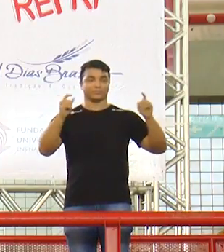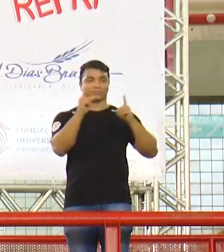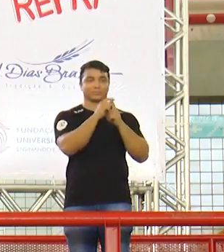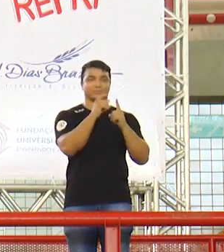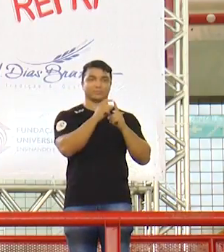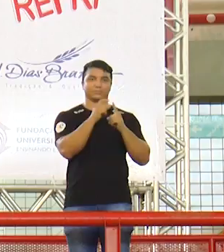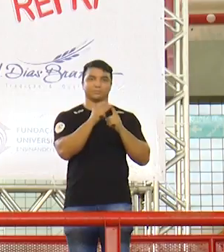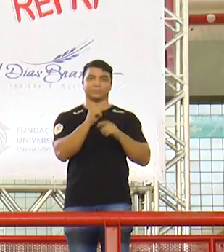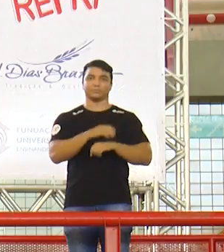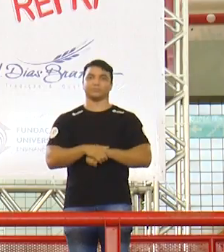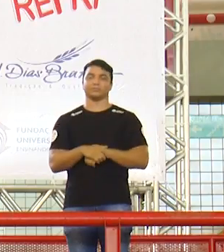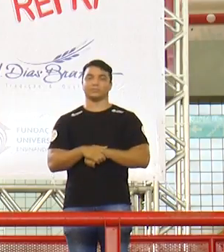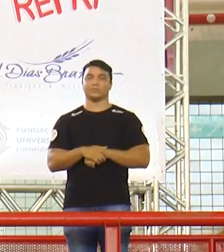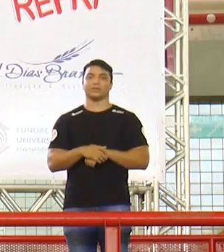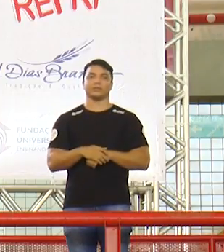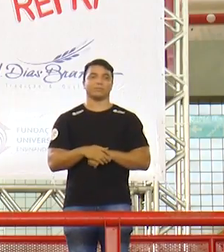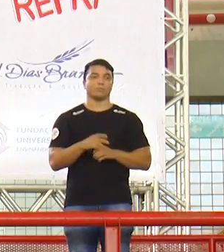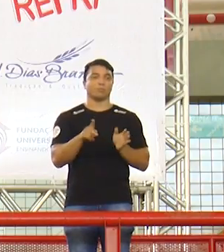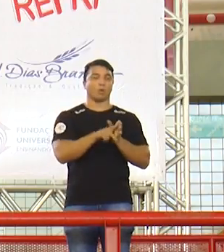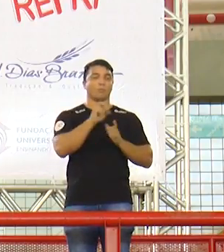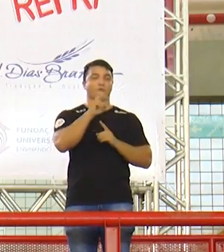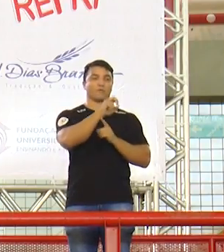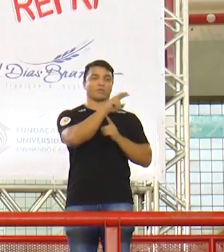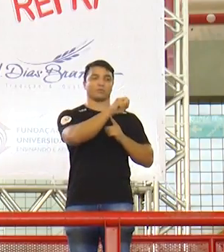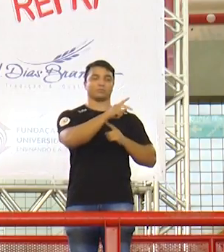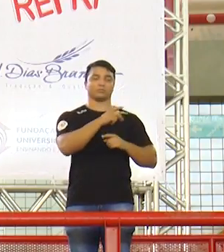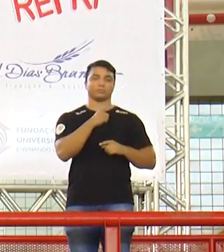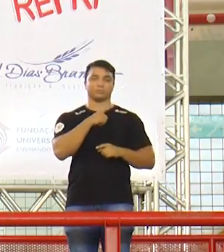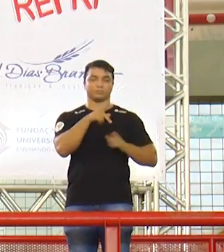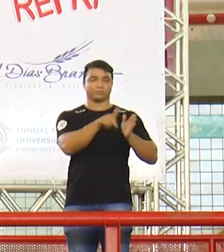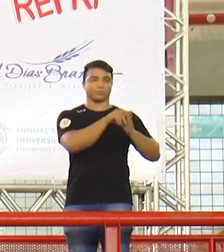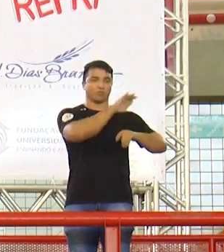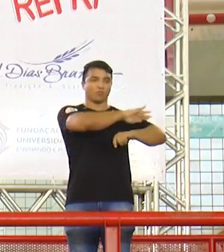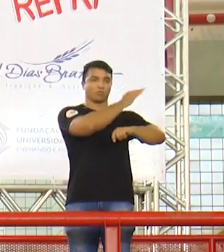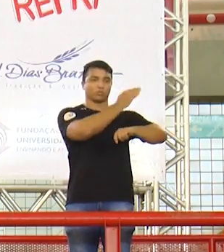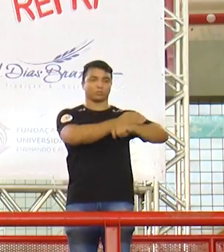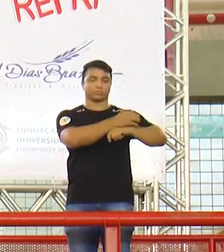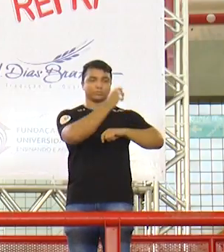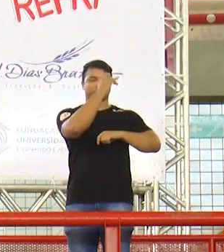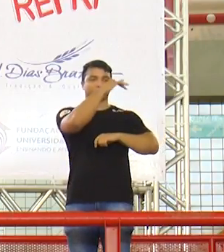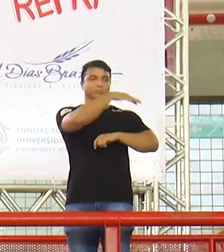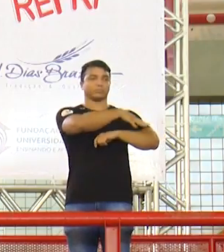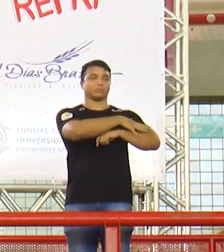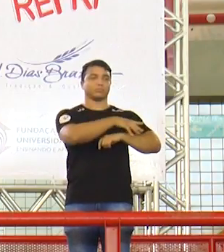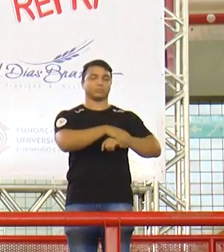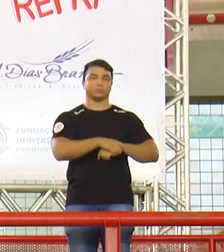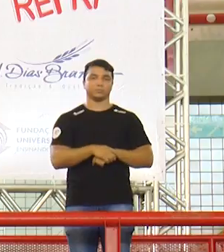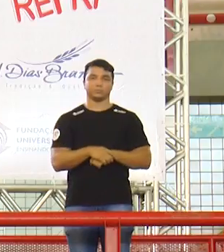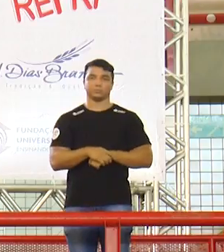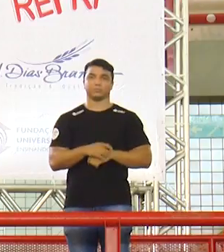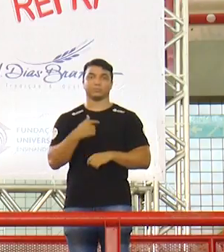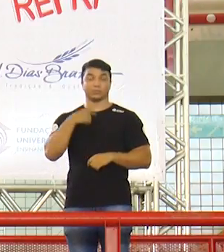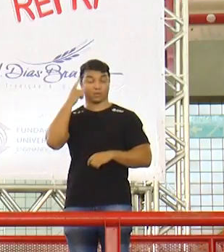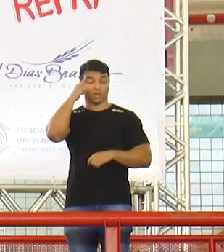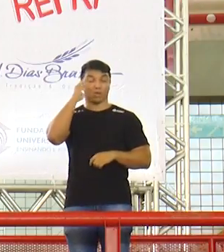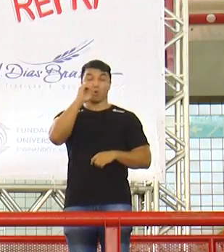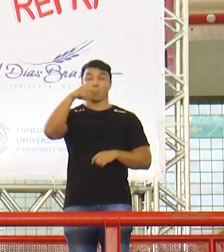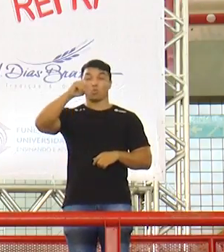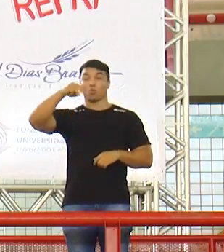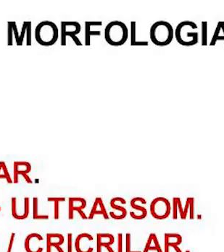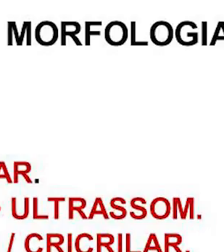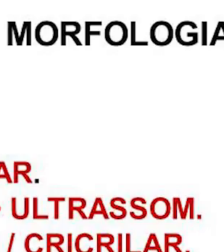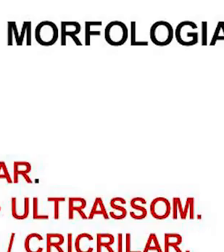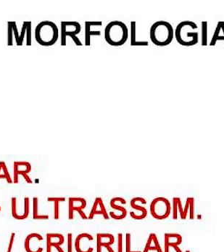nióticos. Aumentou. Vamos lá, onomatopeia, que é quando a palavra nasce da imitação de um som. Aí exemplos,